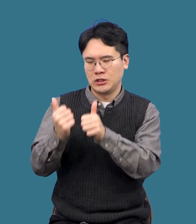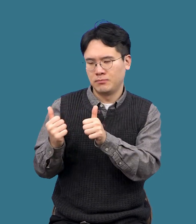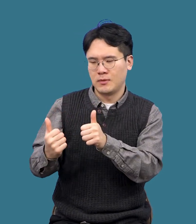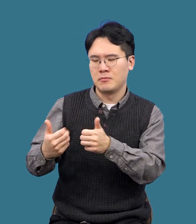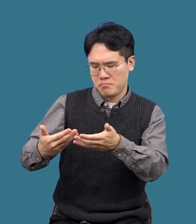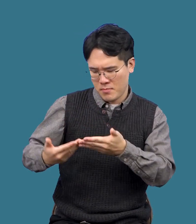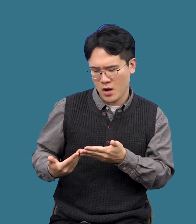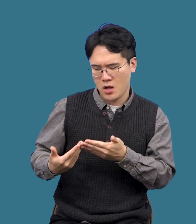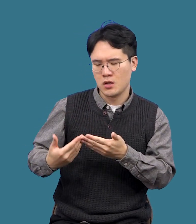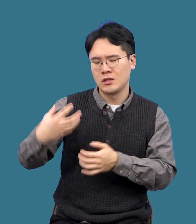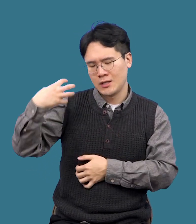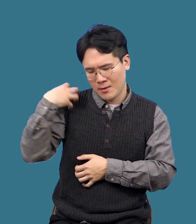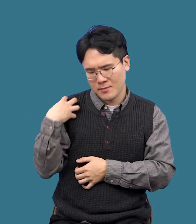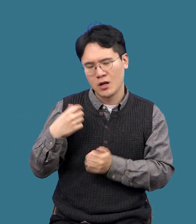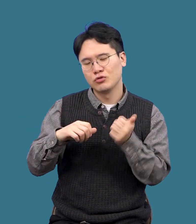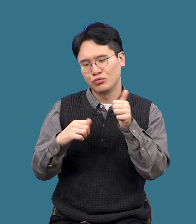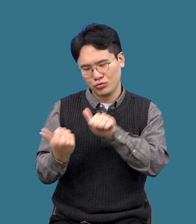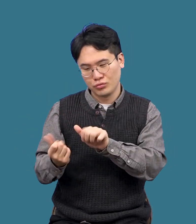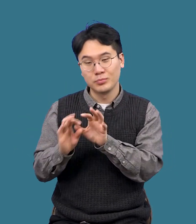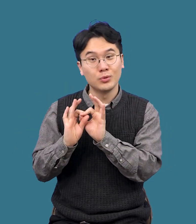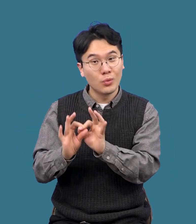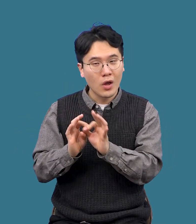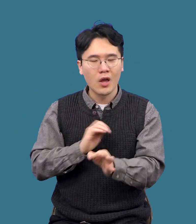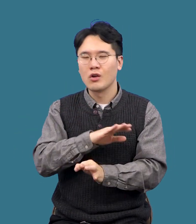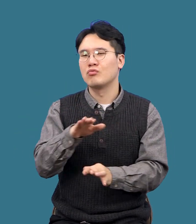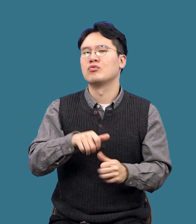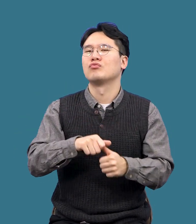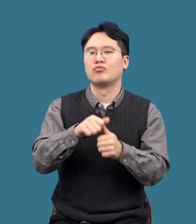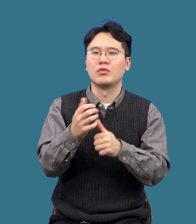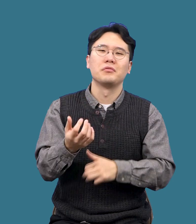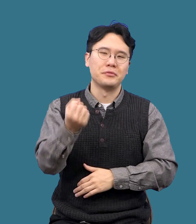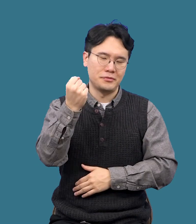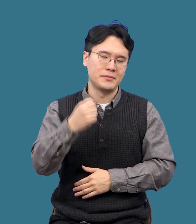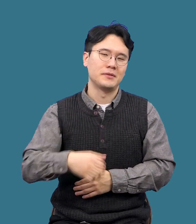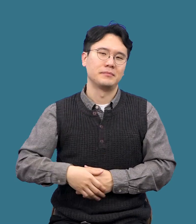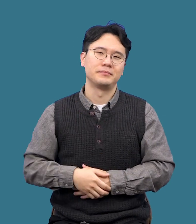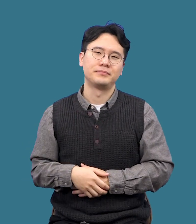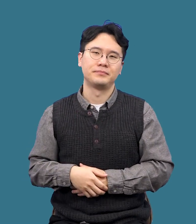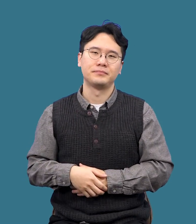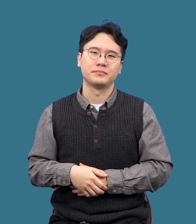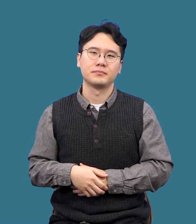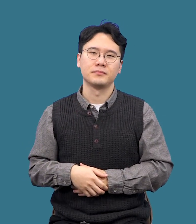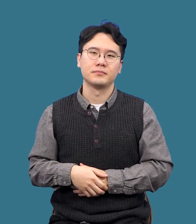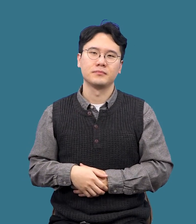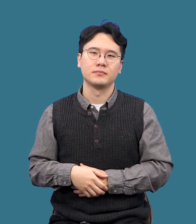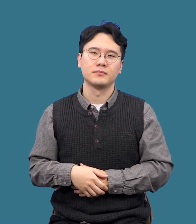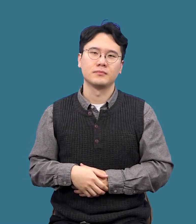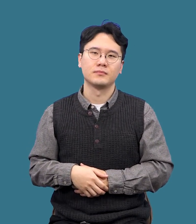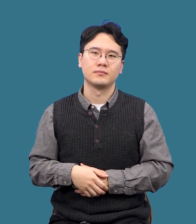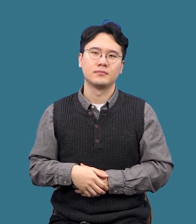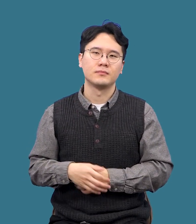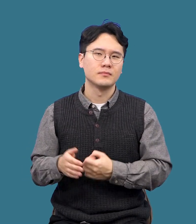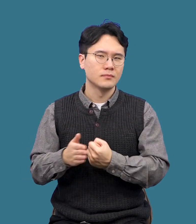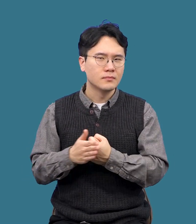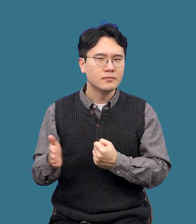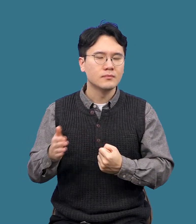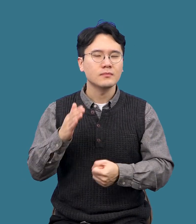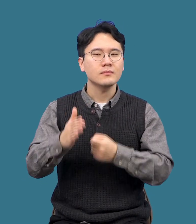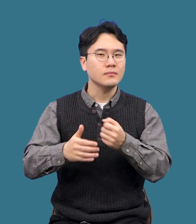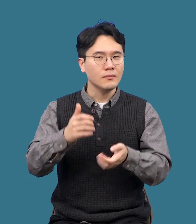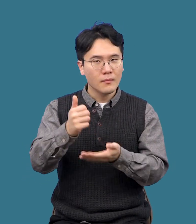죽으심으로 우리는 구원받았잖아요. 우리는 구원받았어요. 자, 그래서